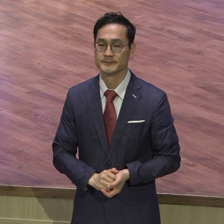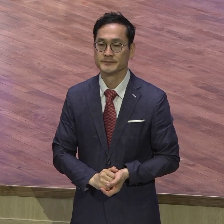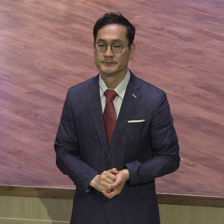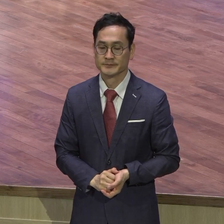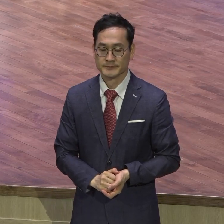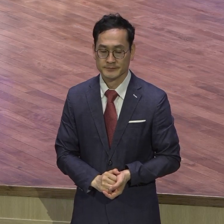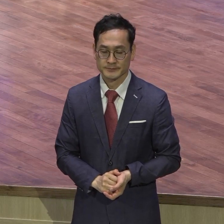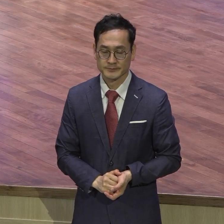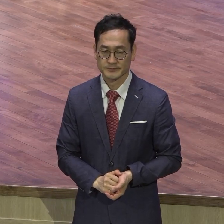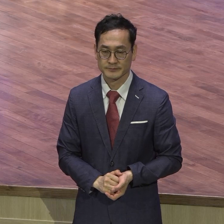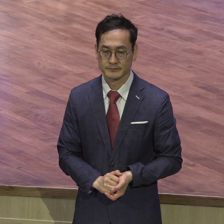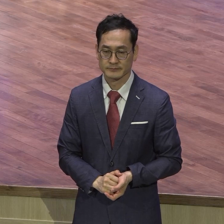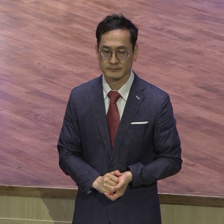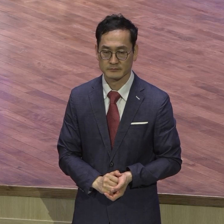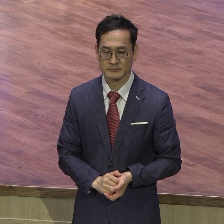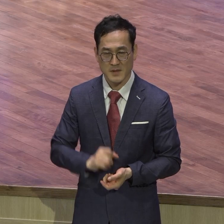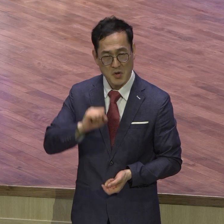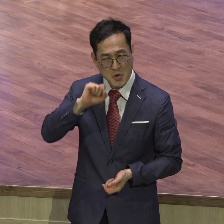어려울 게 아무것도 없어요